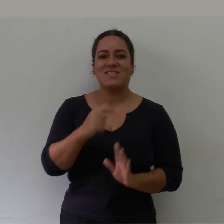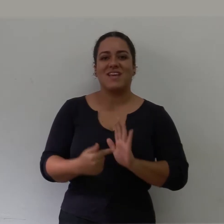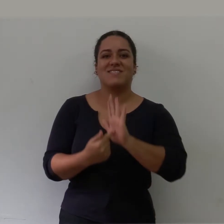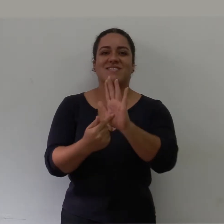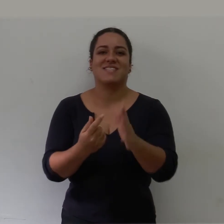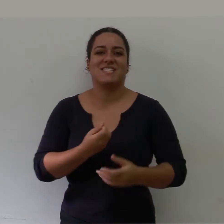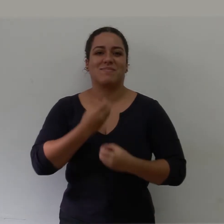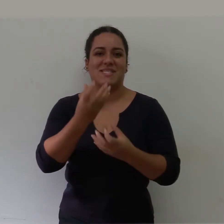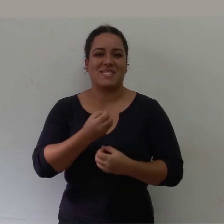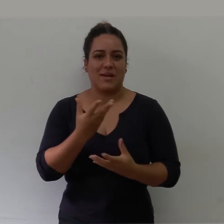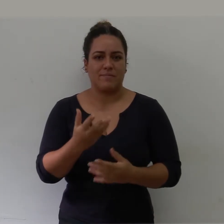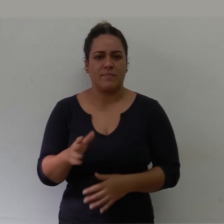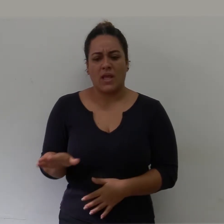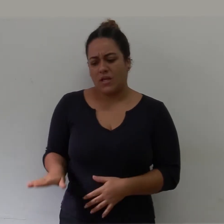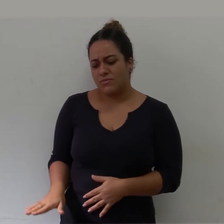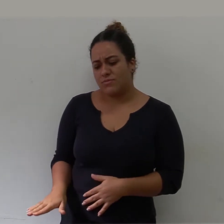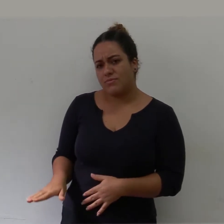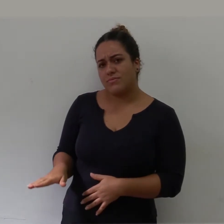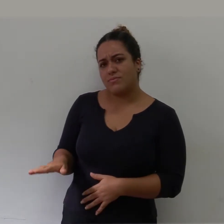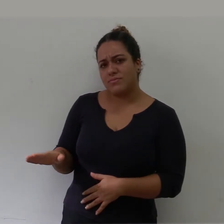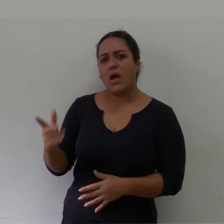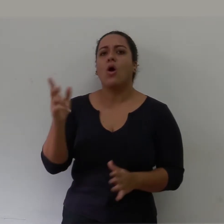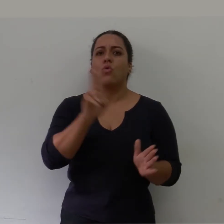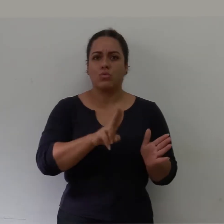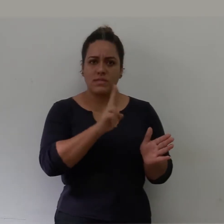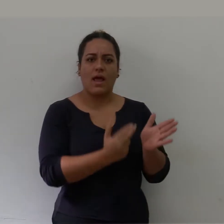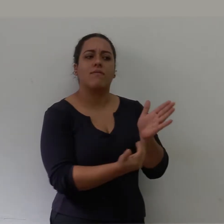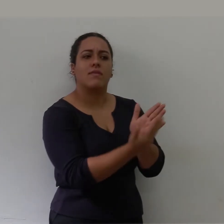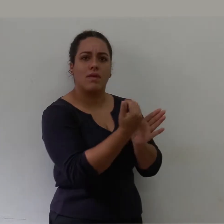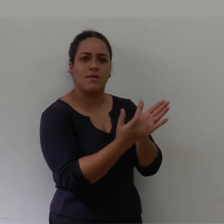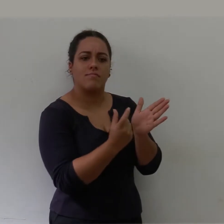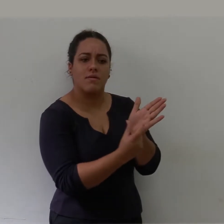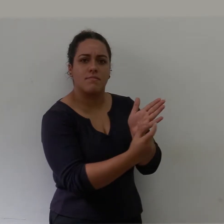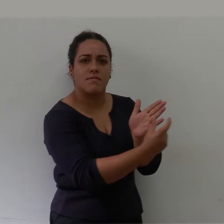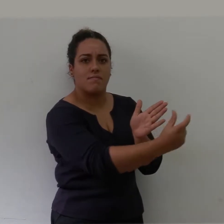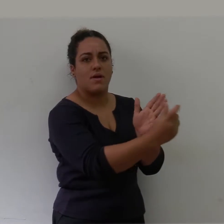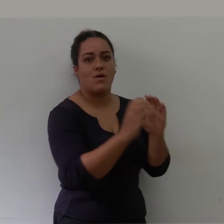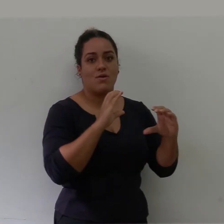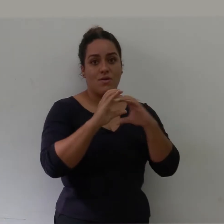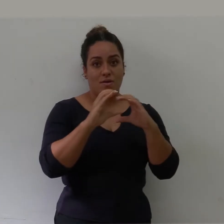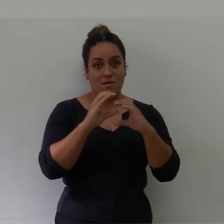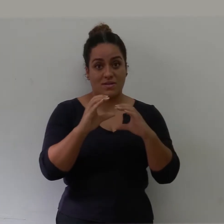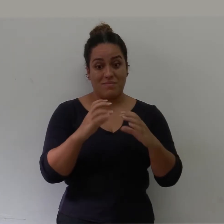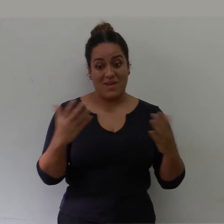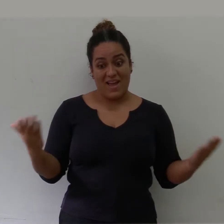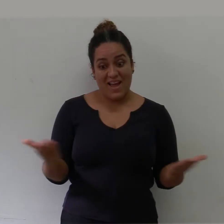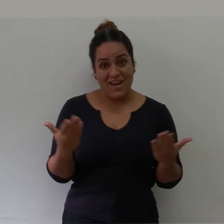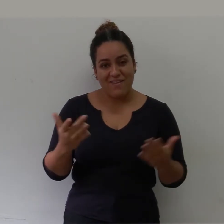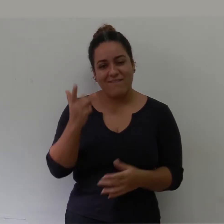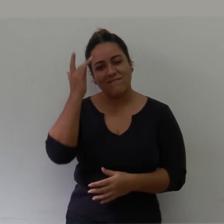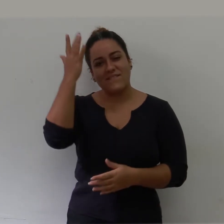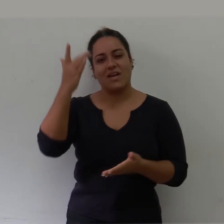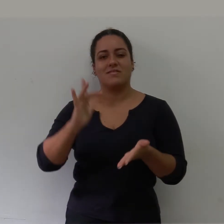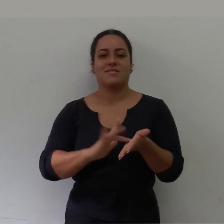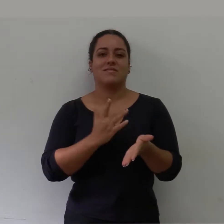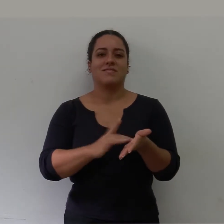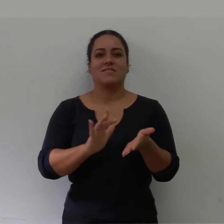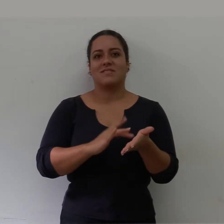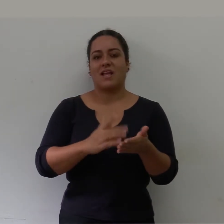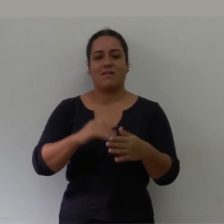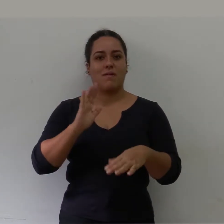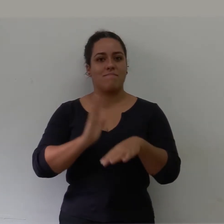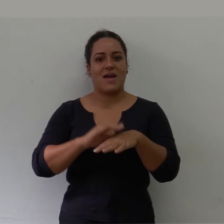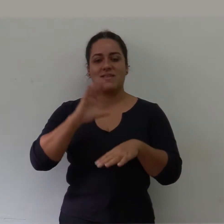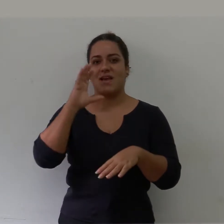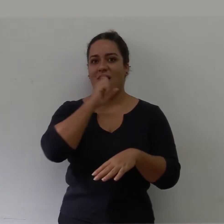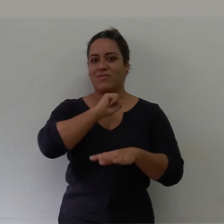expressa. Quando pequeno, utilizava os cartões de comunicação. Mas o uso do tablet impulsionou a apropriação